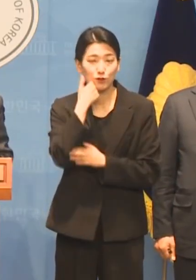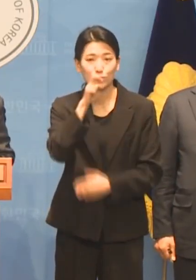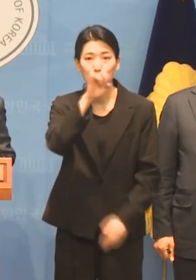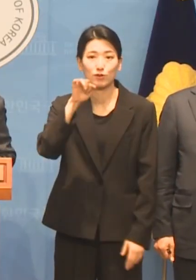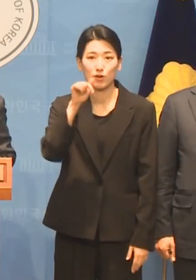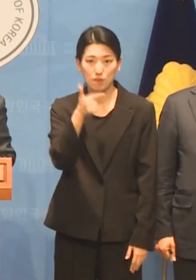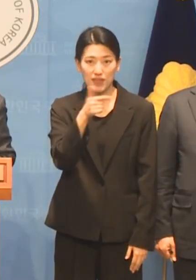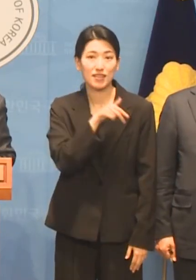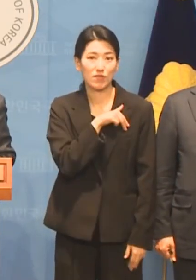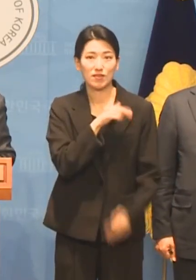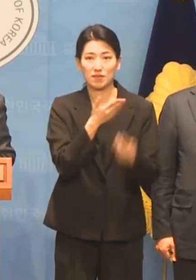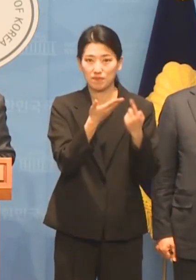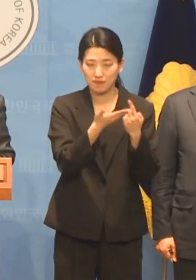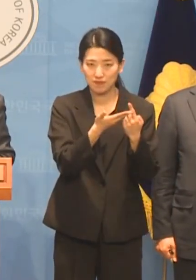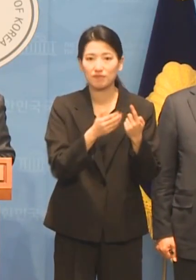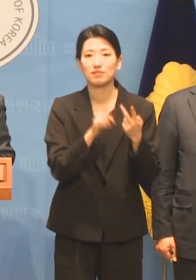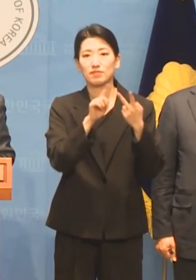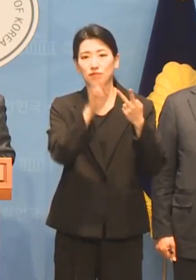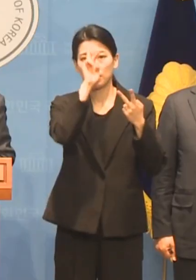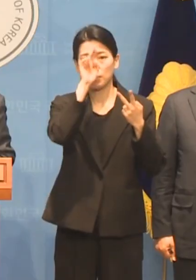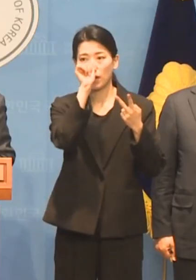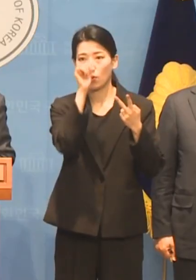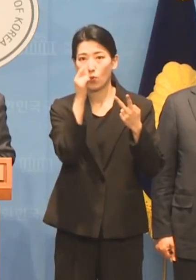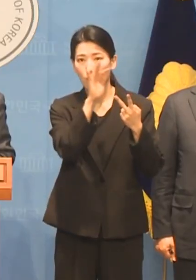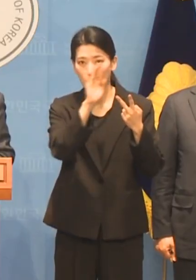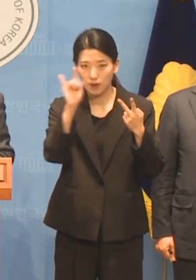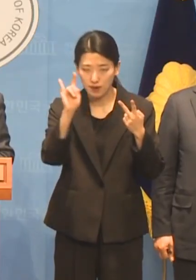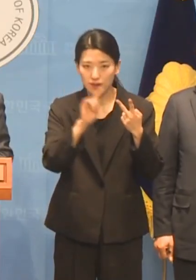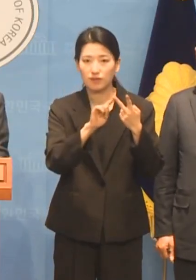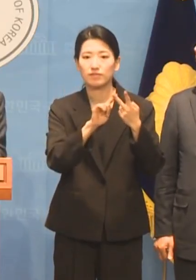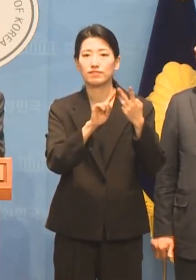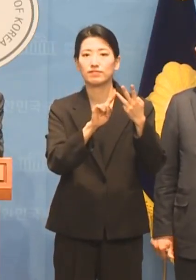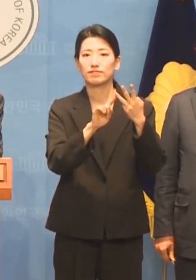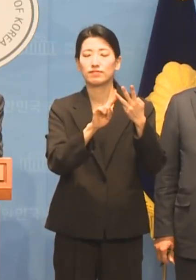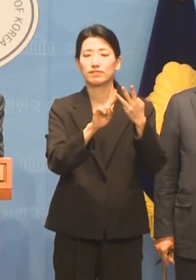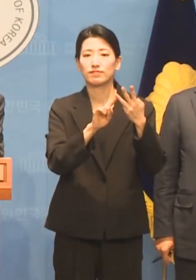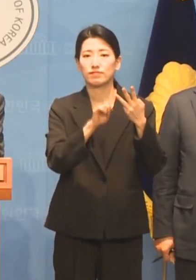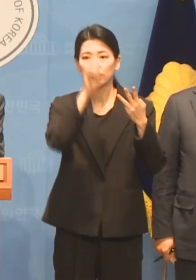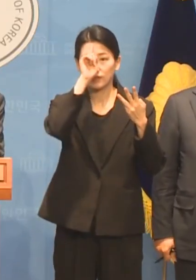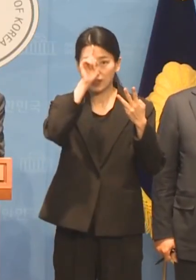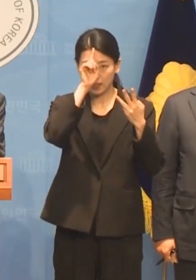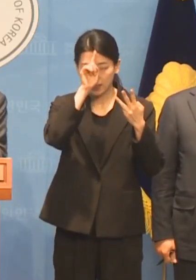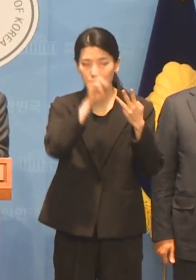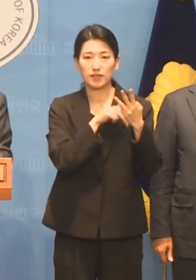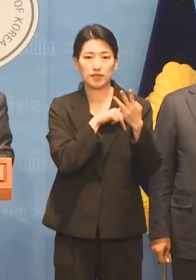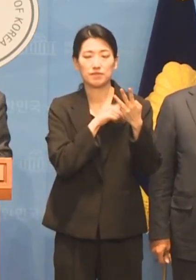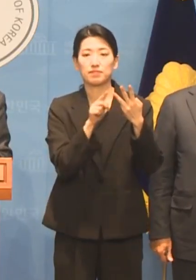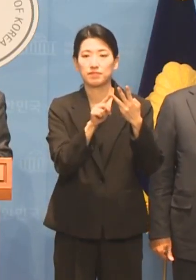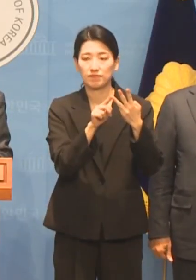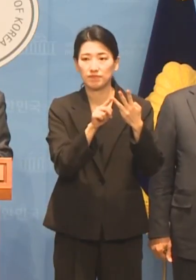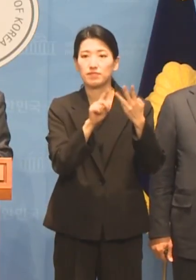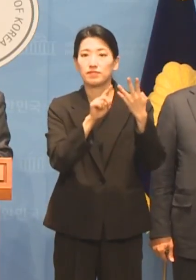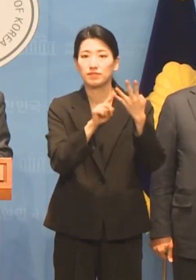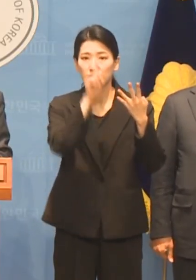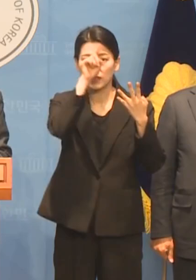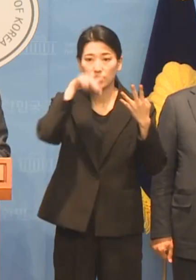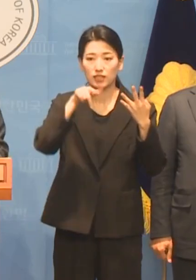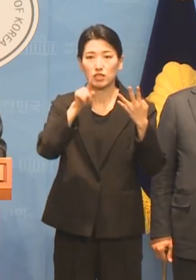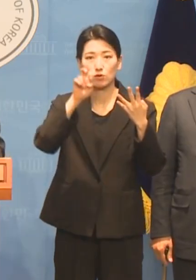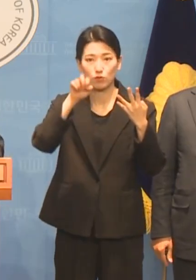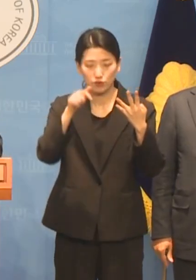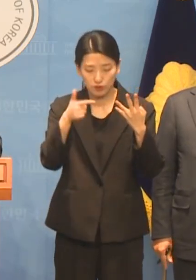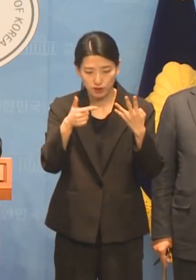민병덕 의원님 참여하셨고요. 박홍배 의원님 오셨습니다. 그리고 이강일 의원님 오셨습니다. 이정문